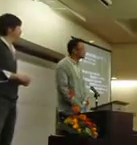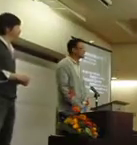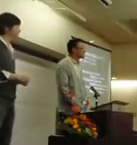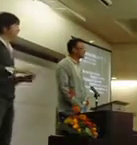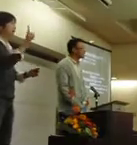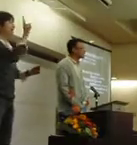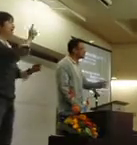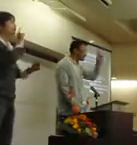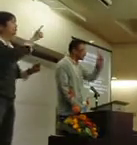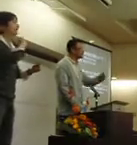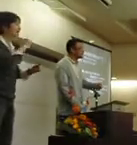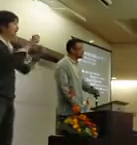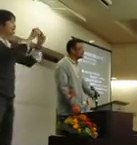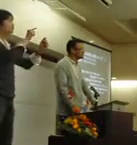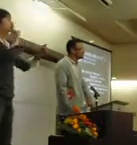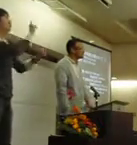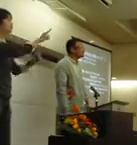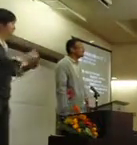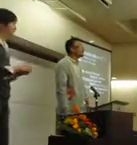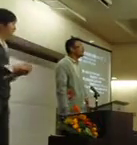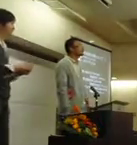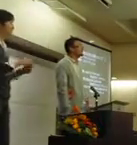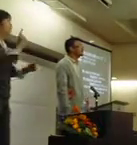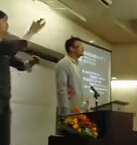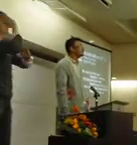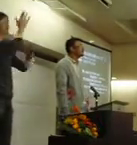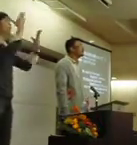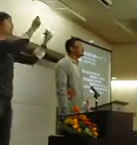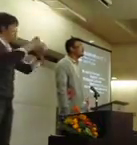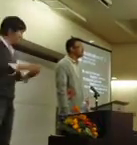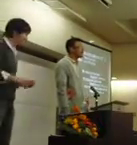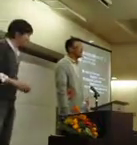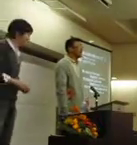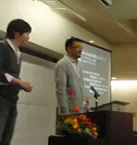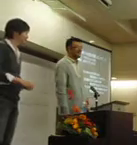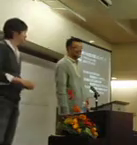何を言いたいのか結論から言います。もう説教終わっちゃいます。